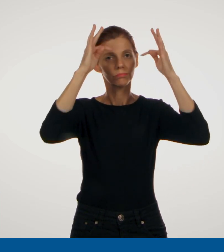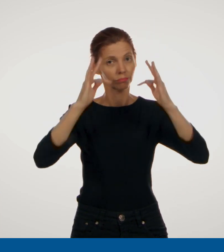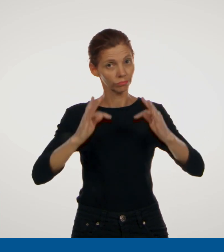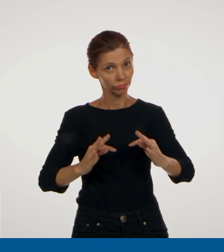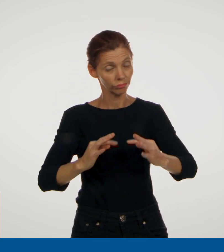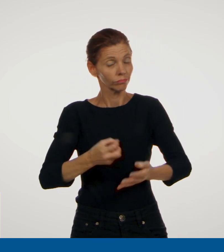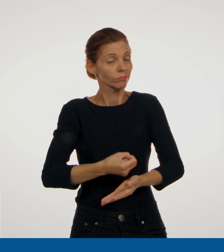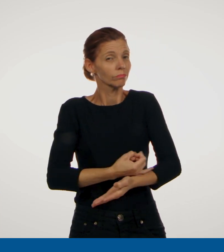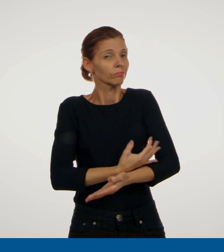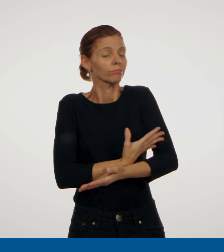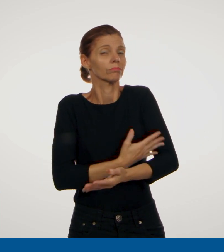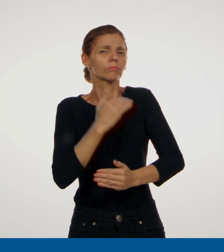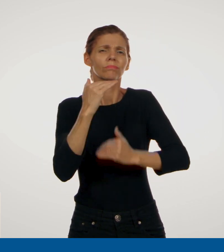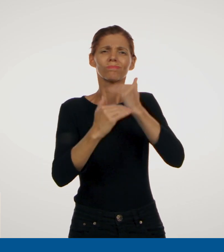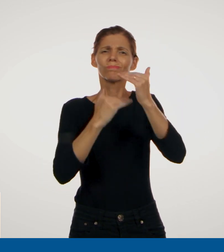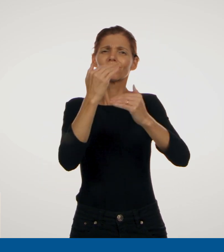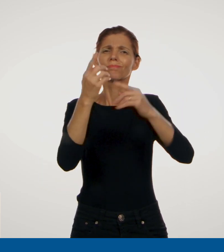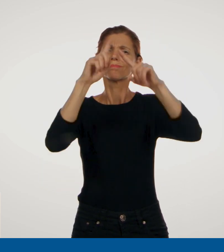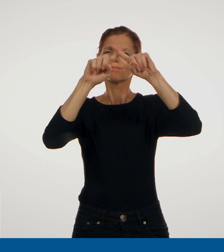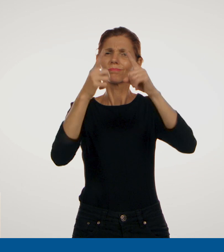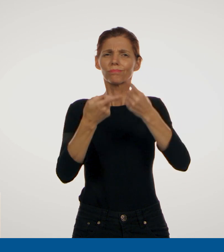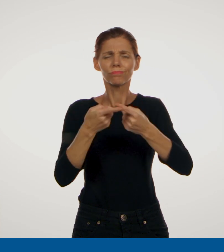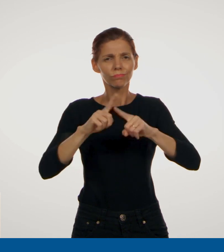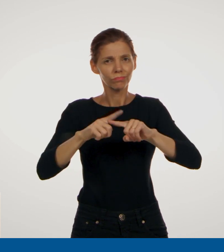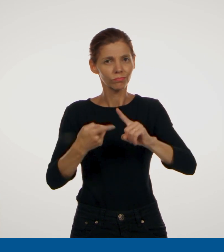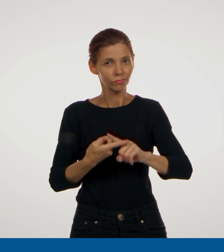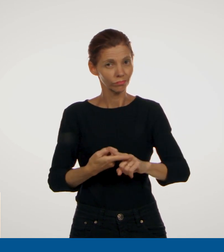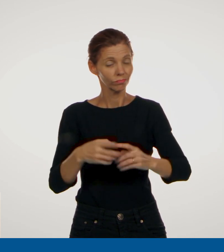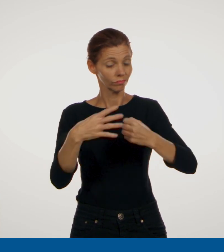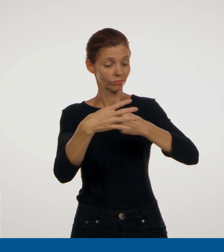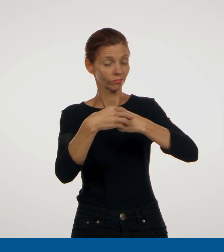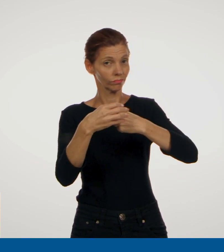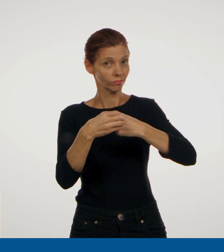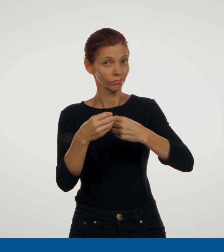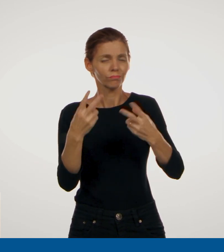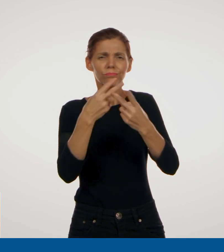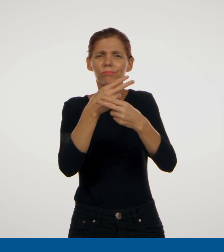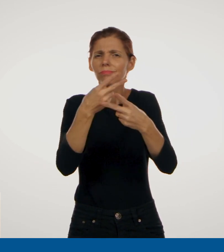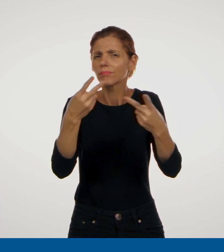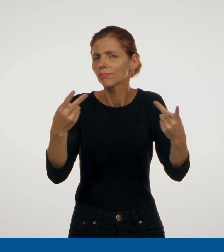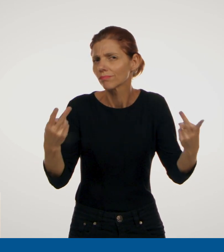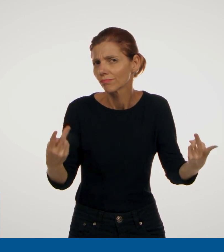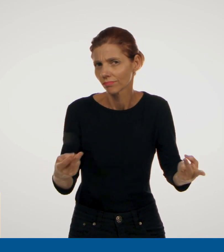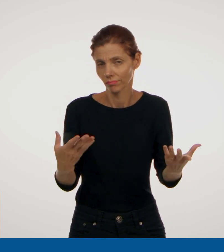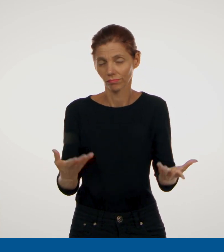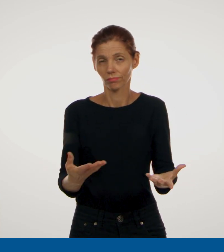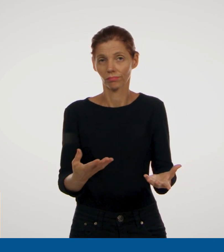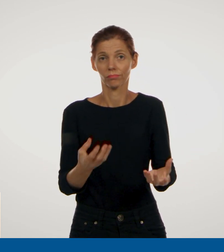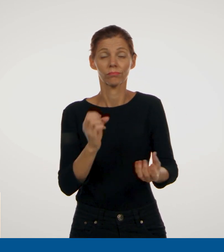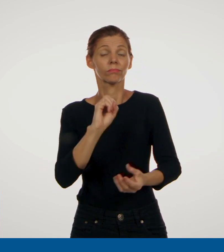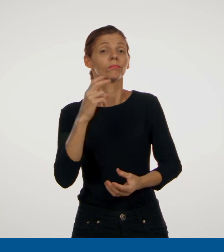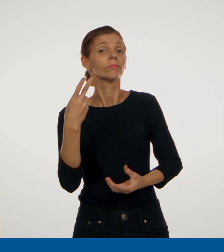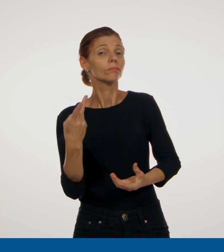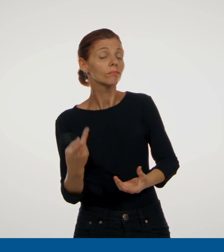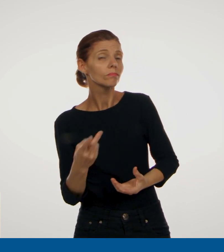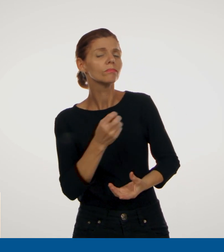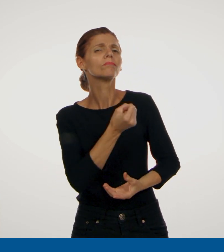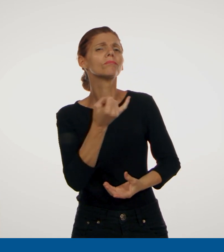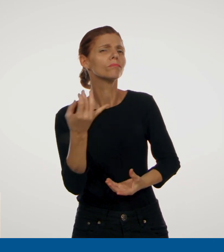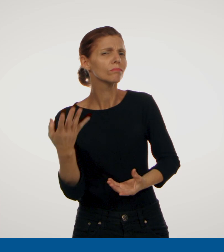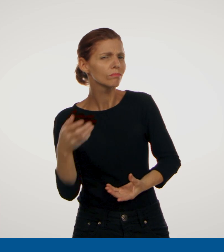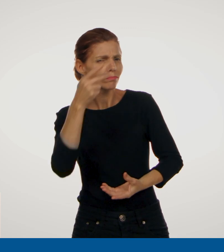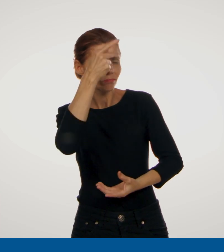física, emocional e ao processo de habilidades e conhecimentos em várias profundidades, ou seja, o quanto uma pessoa é